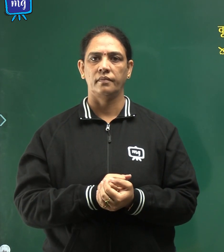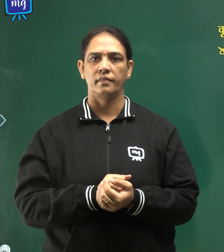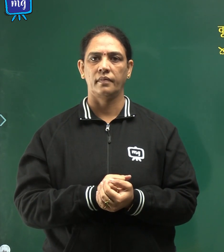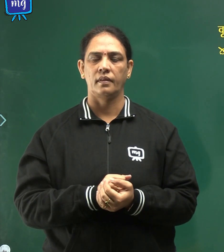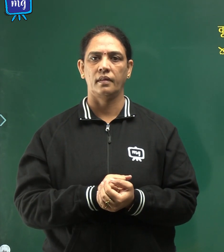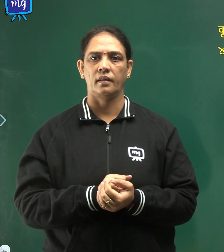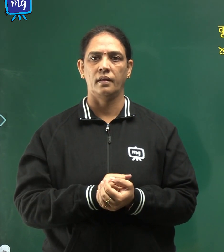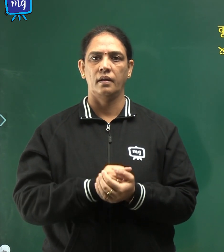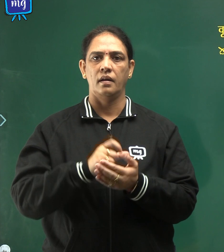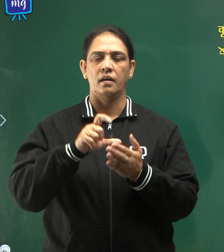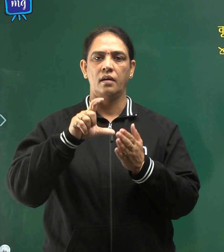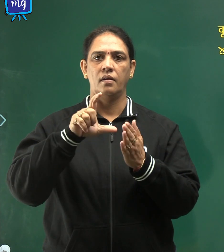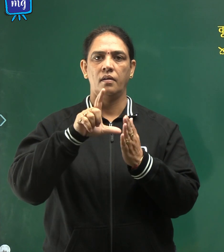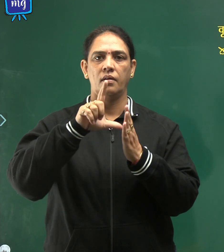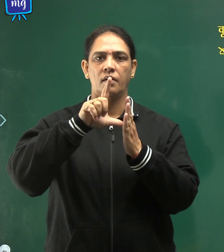वृत्त आलेख